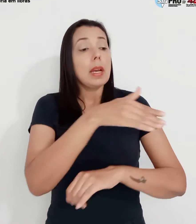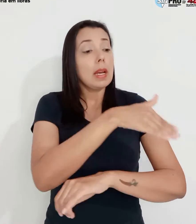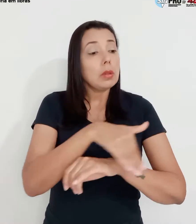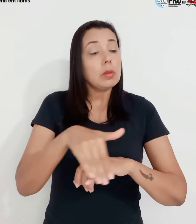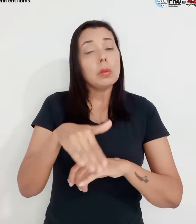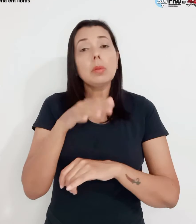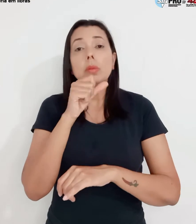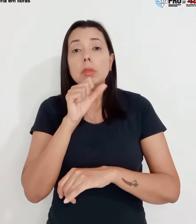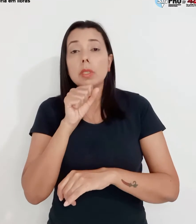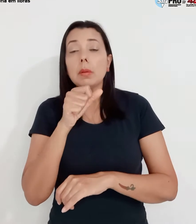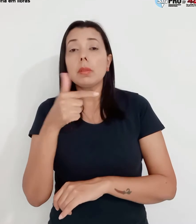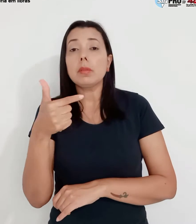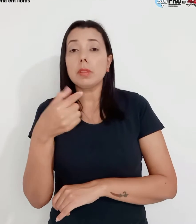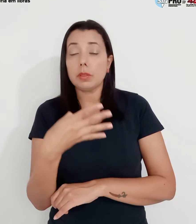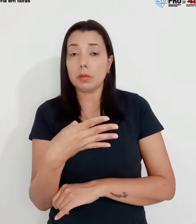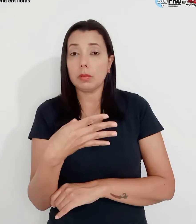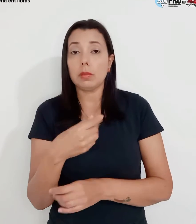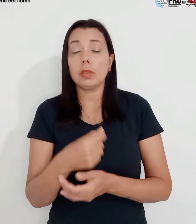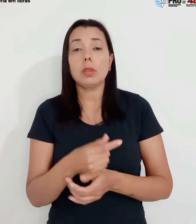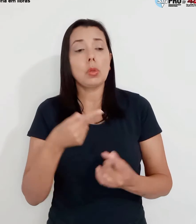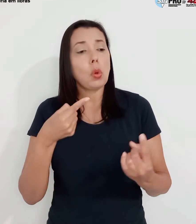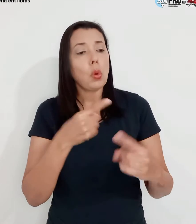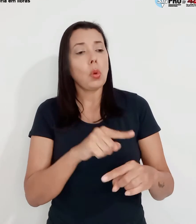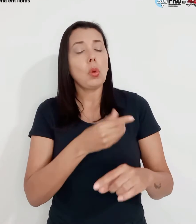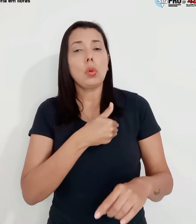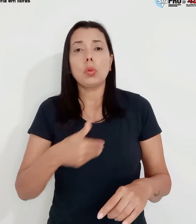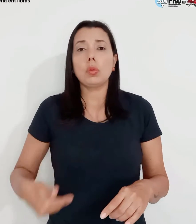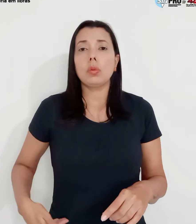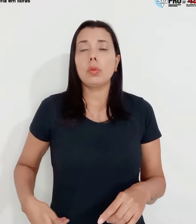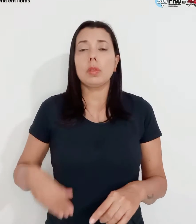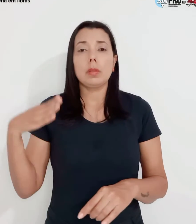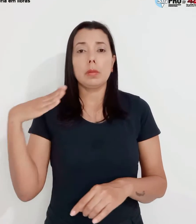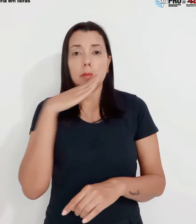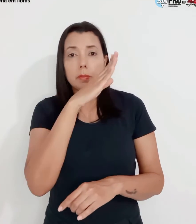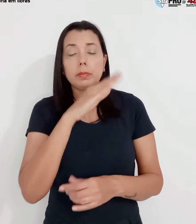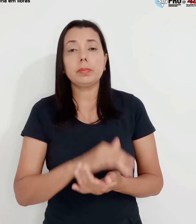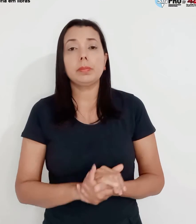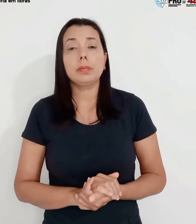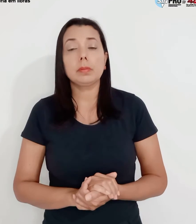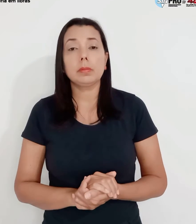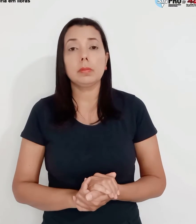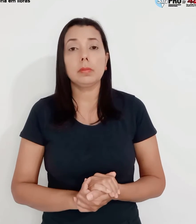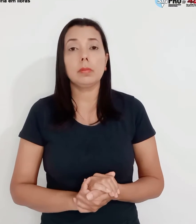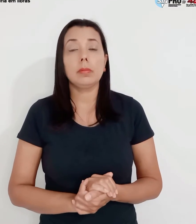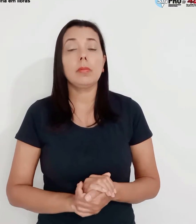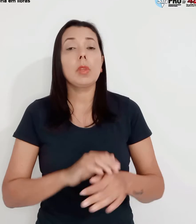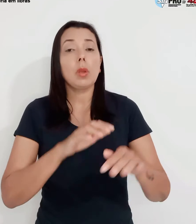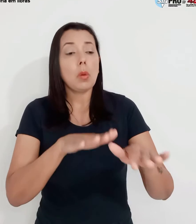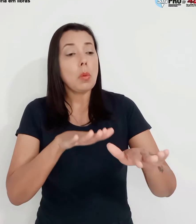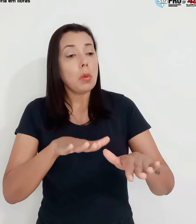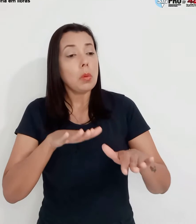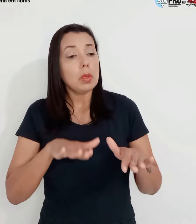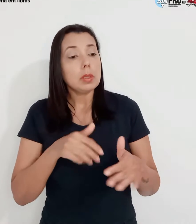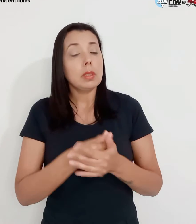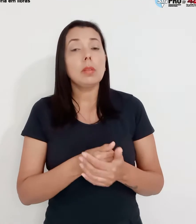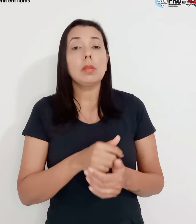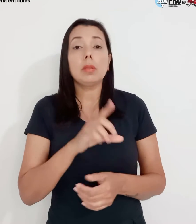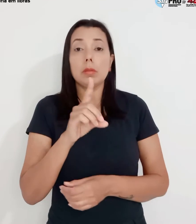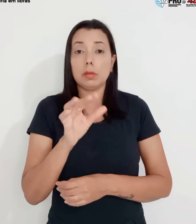sábado 24 contra o governo de Jair Bolsonaro. A mobilização no Distrito Federal,